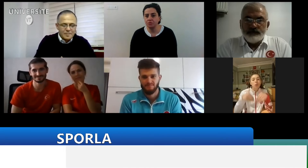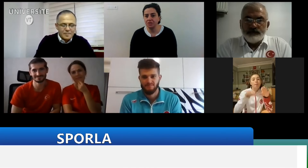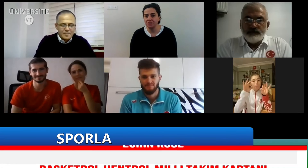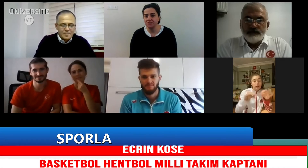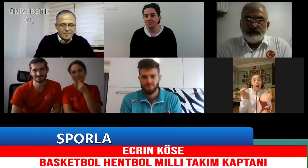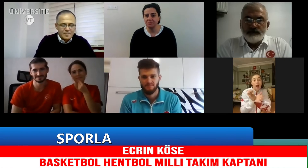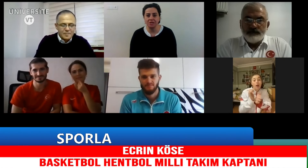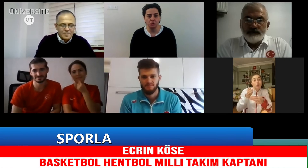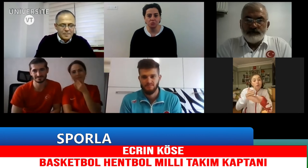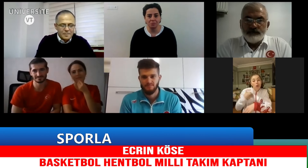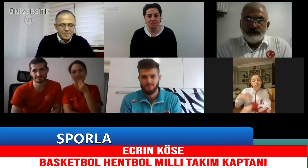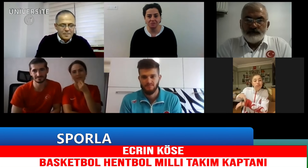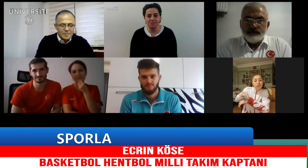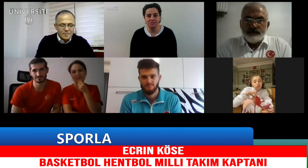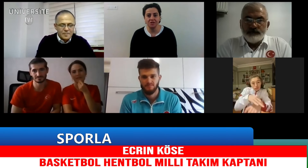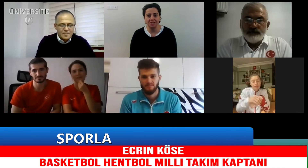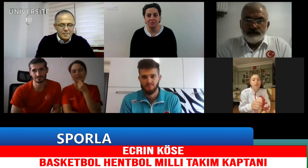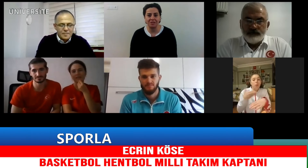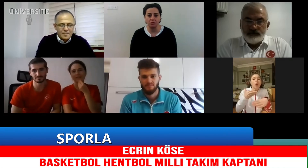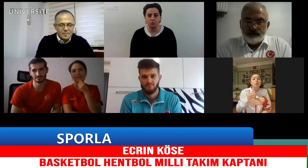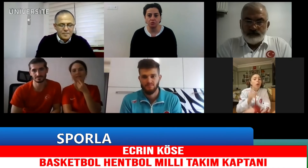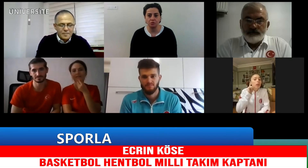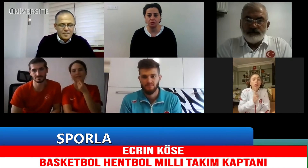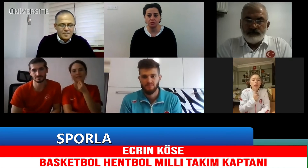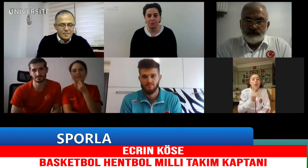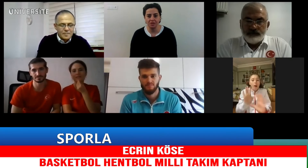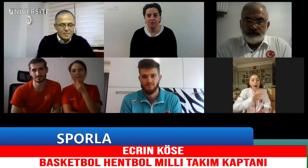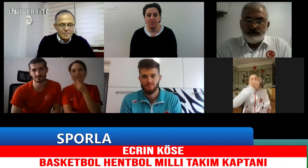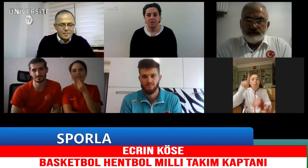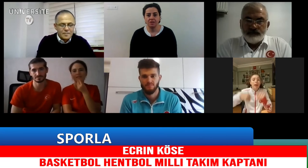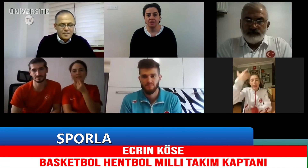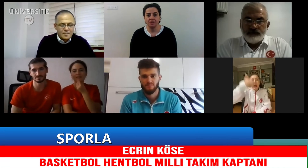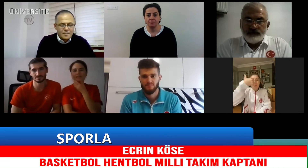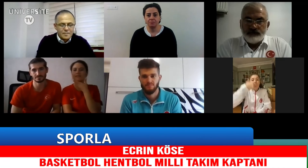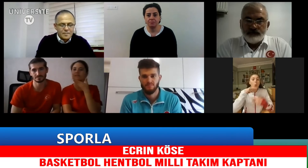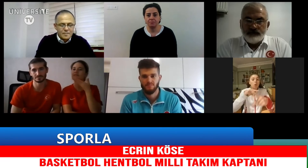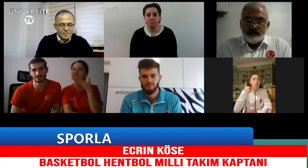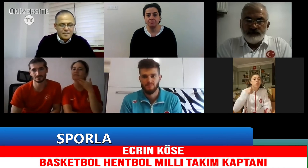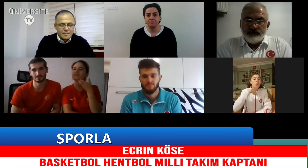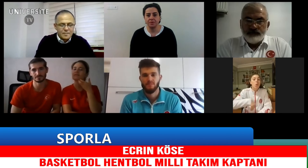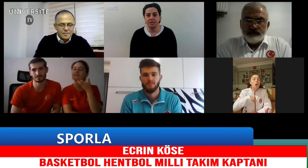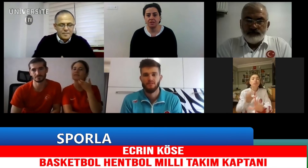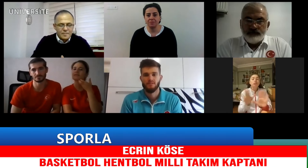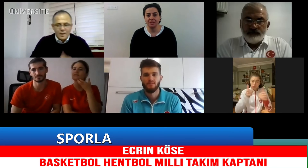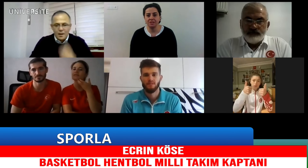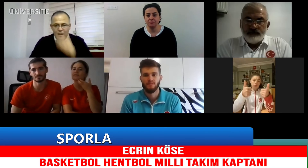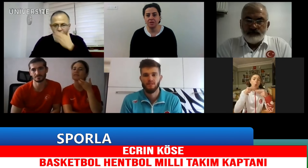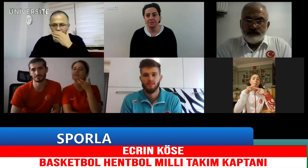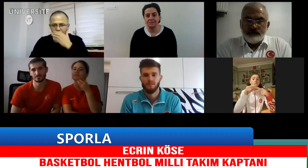3 yaşında ben yüzmeye başlamıştım. Ailem beni götürdü yüzmeye.